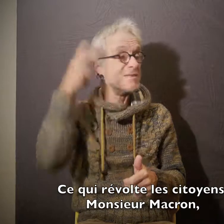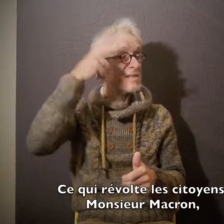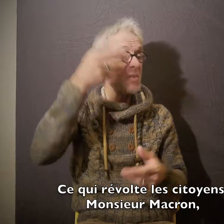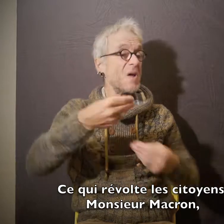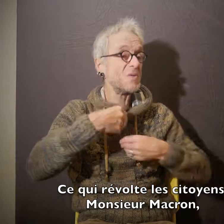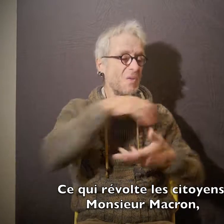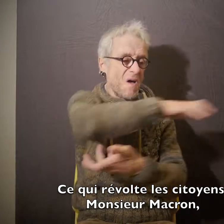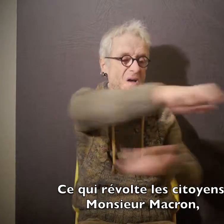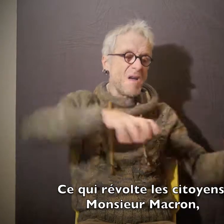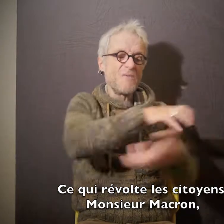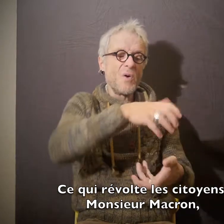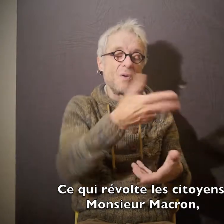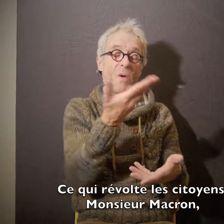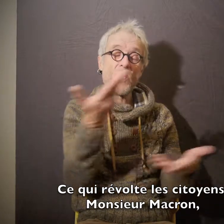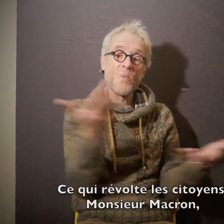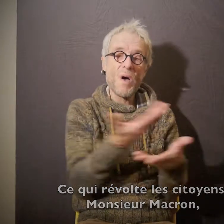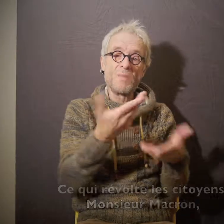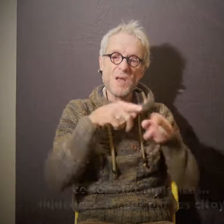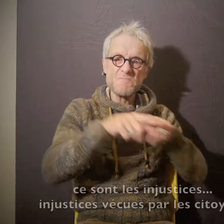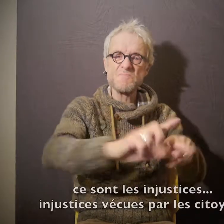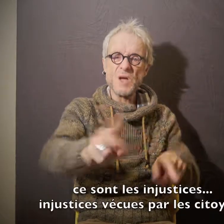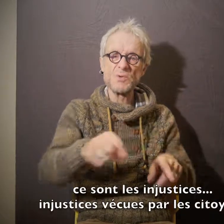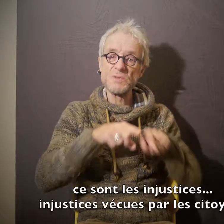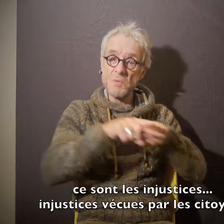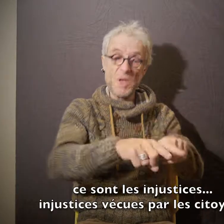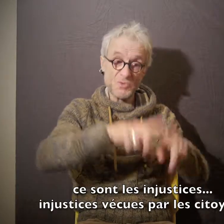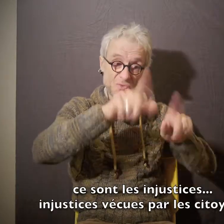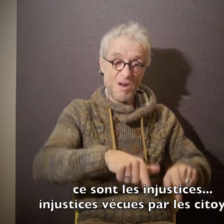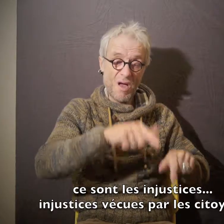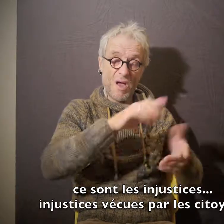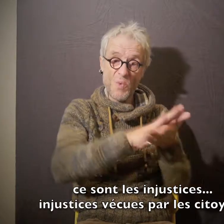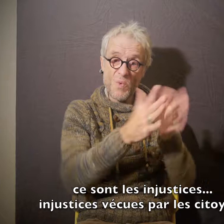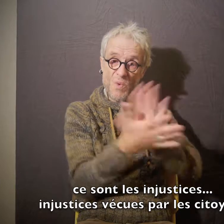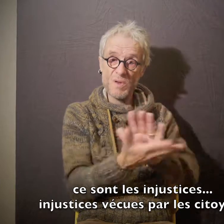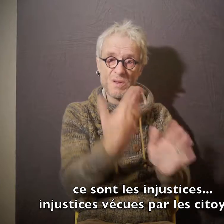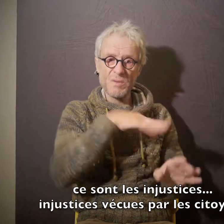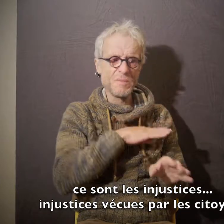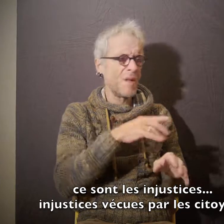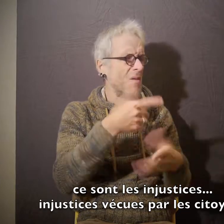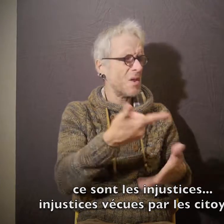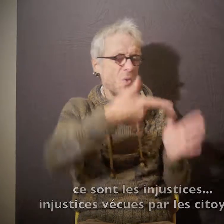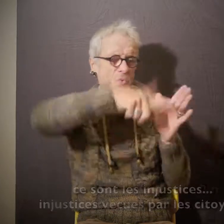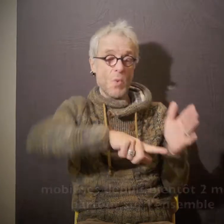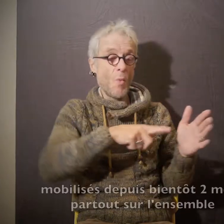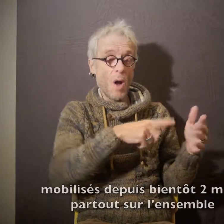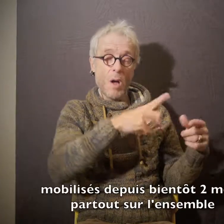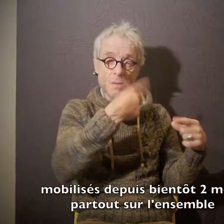Ce qui révolte les citoyens, monsieur Macron, ce sont les injustices. Injustices vécues par les citoyens mobilisés depuis bientôt